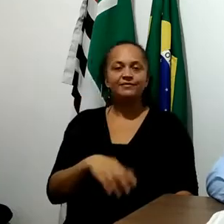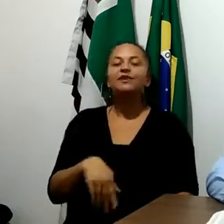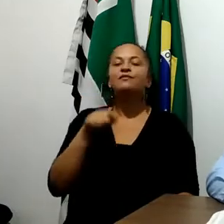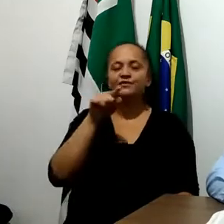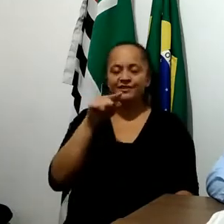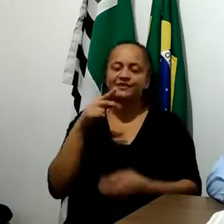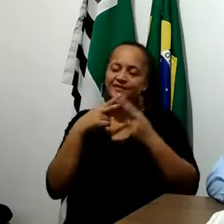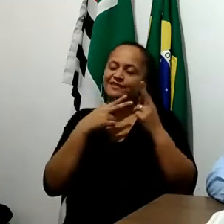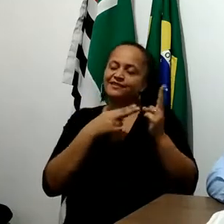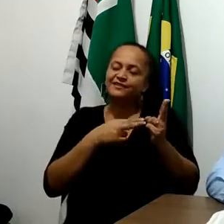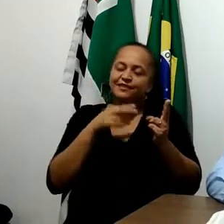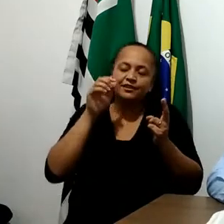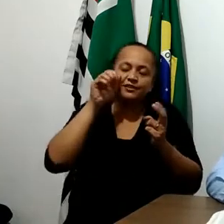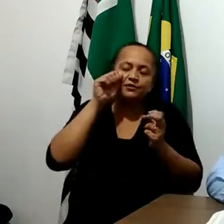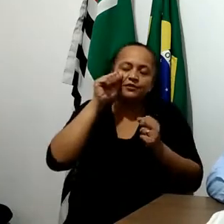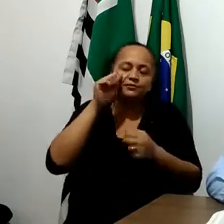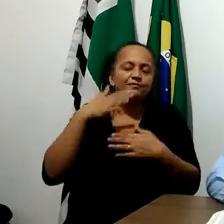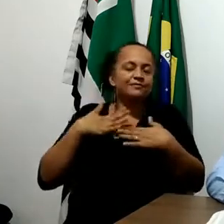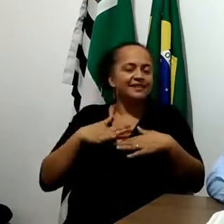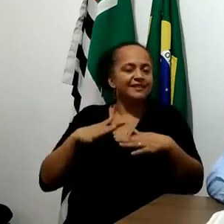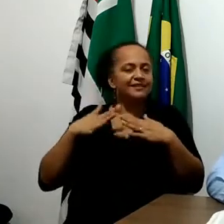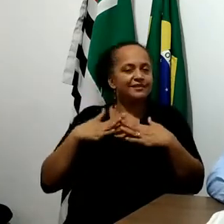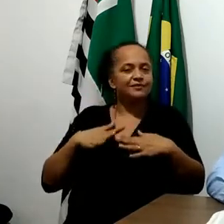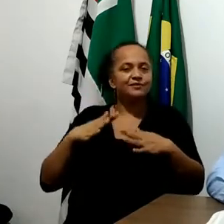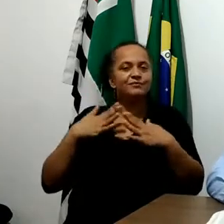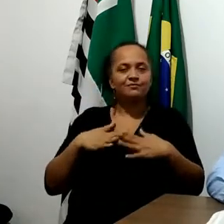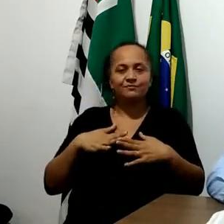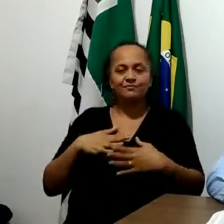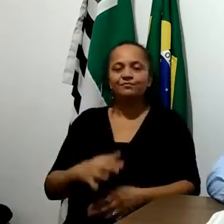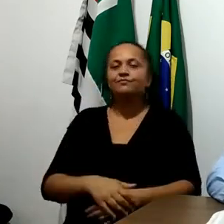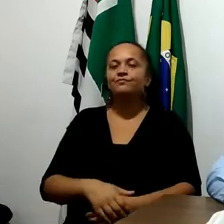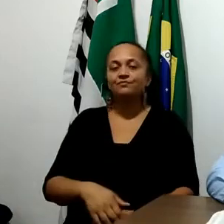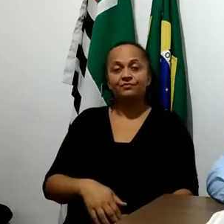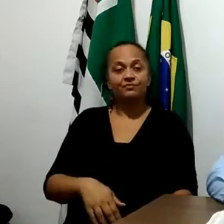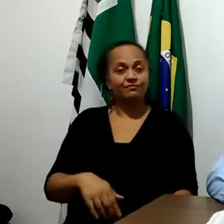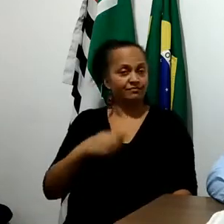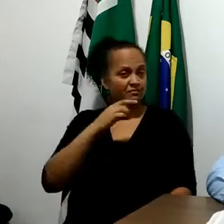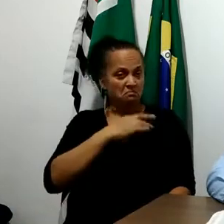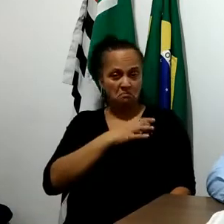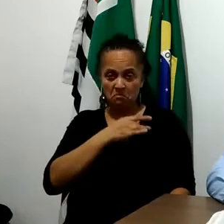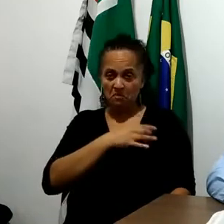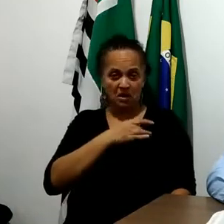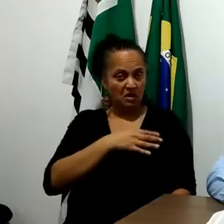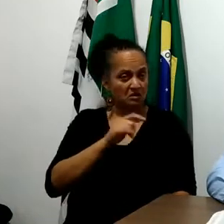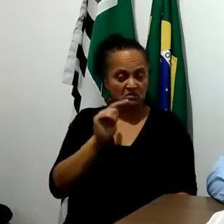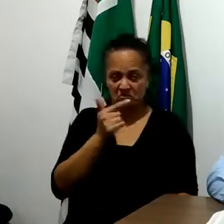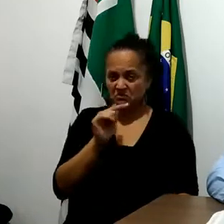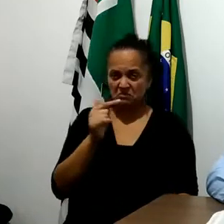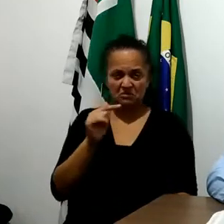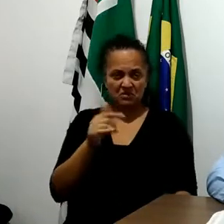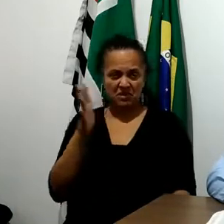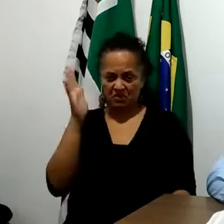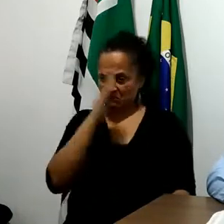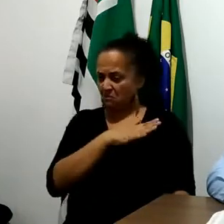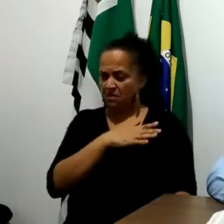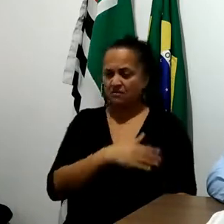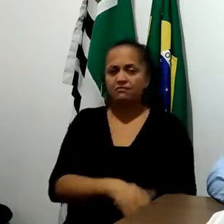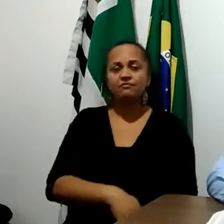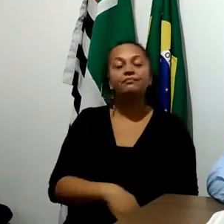será suave. Aleluia! Não temas o pavor repentino, nem a arremetida dos perversos quando